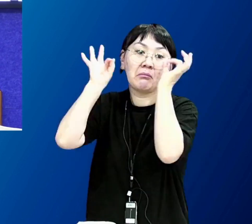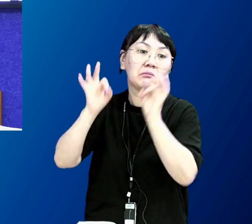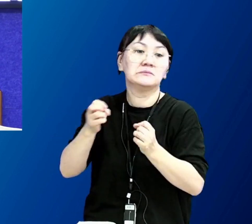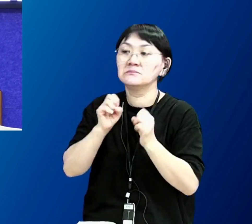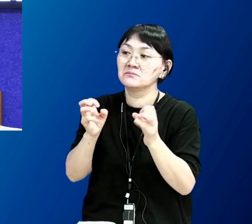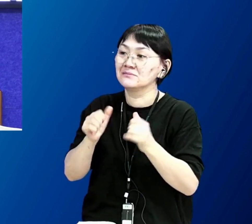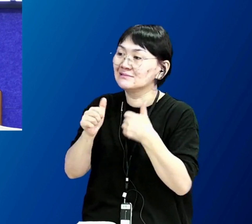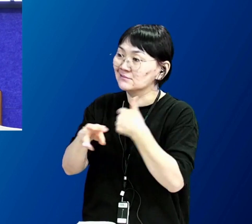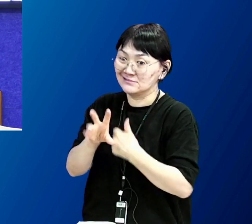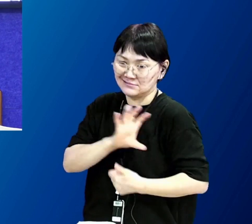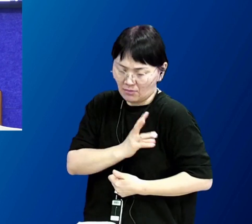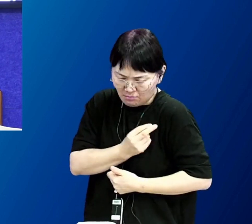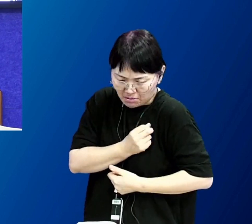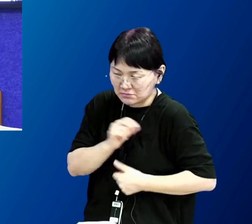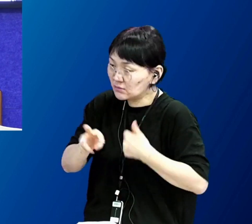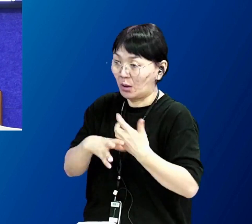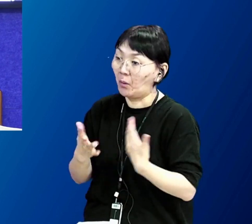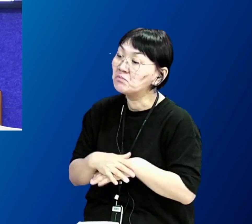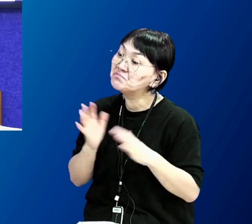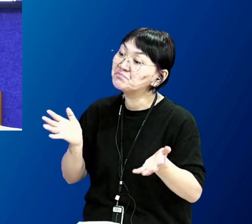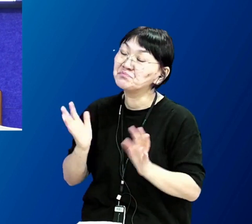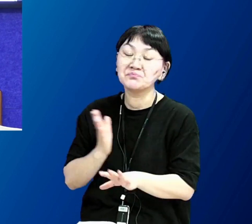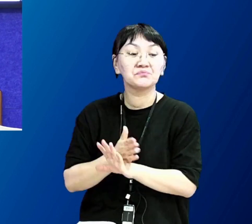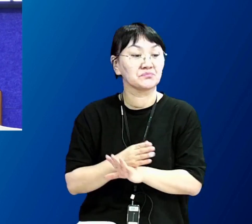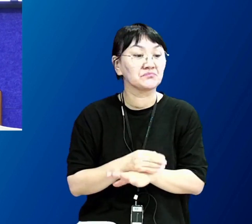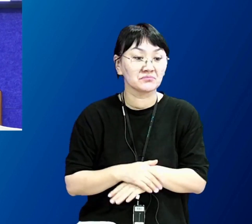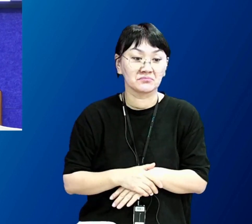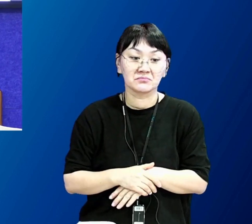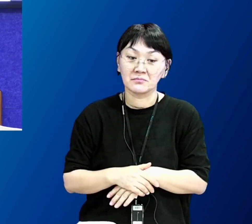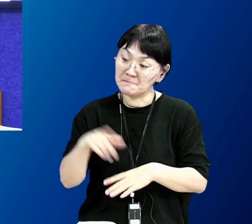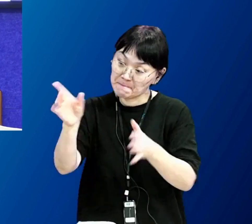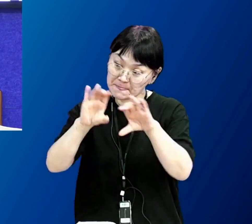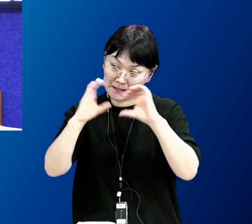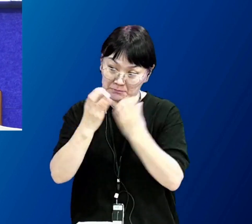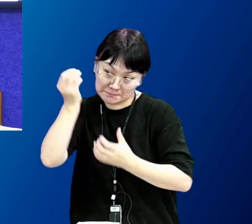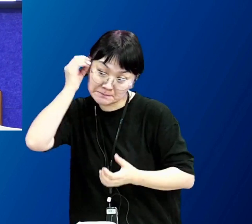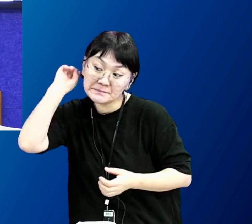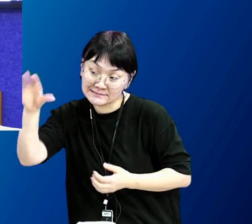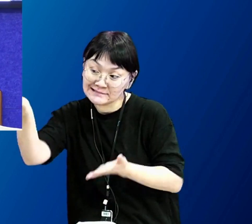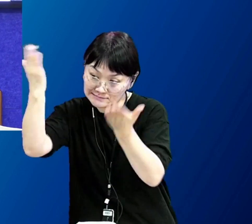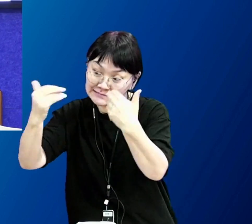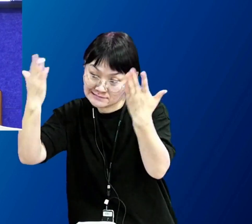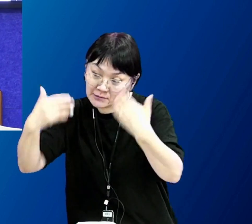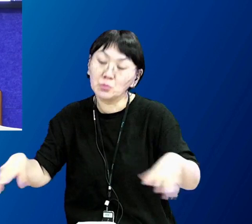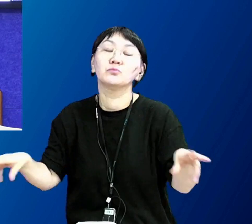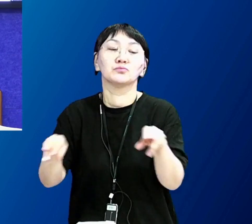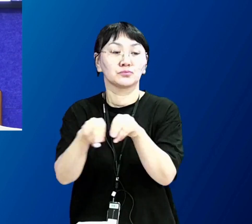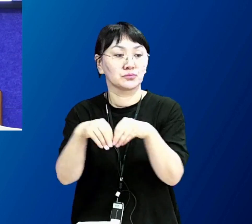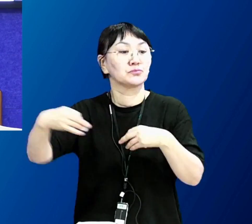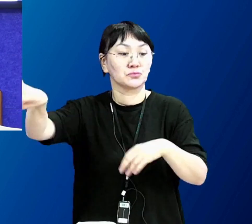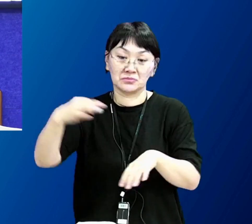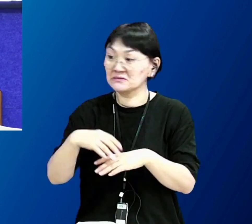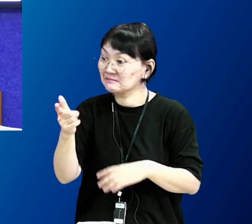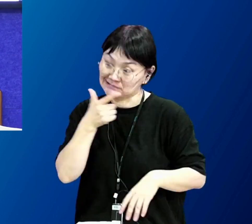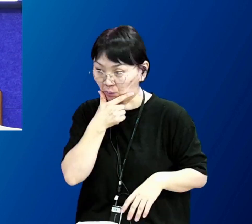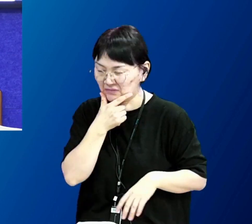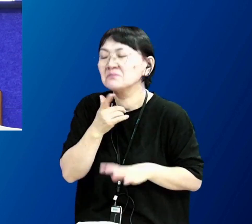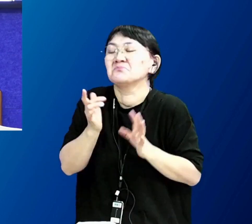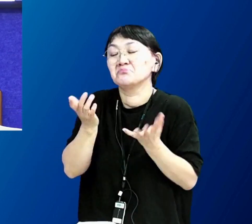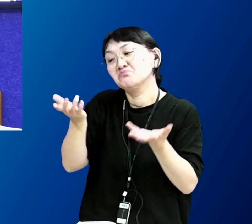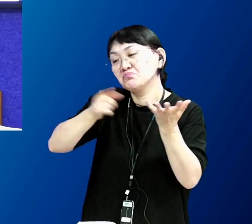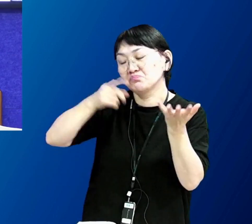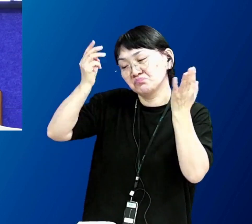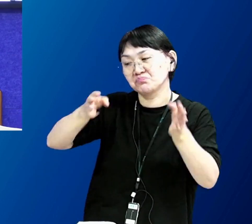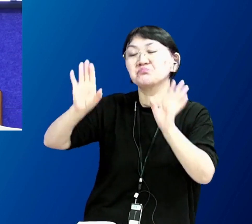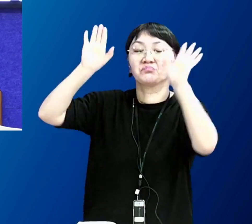үндчийн сэтгэлээсээ сайн мэдээ тараах вэ? Үсрээд Библийн семинартаа шүү. Семинарт ирээрээ. Чадахгүй гэвэл аа за